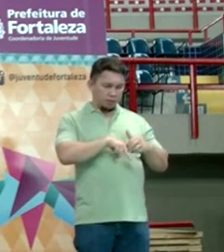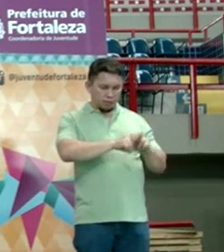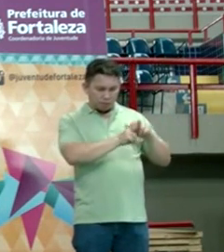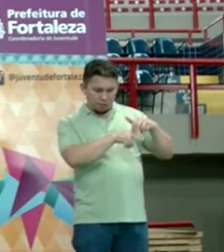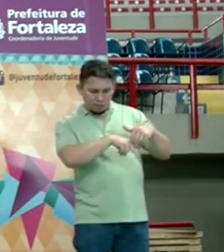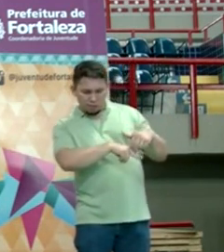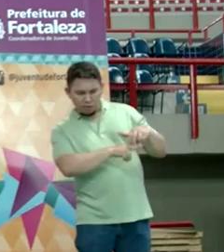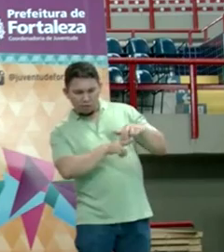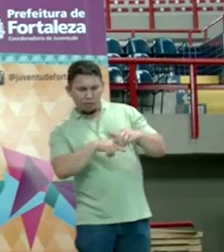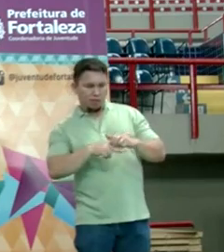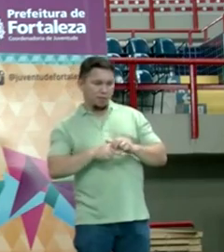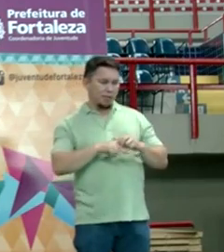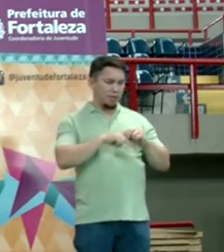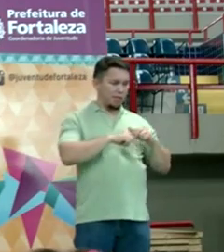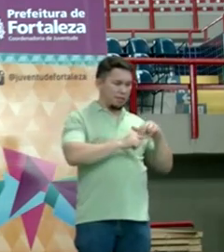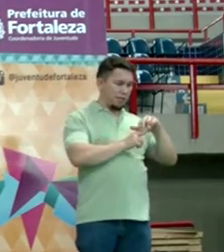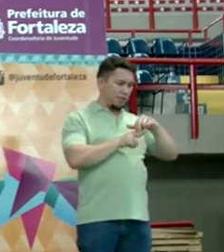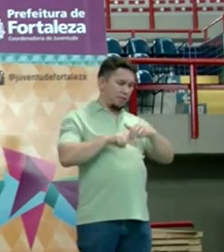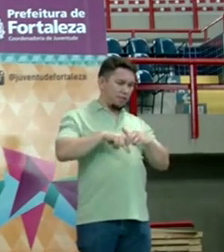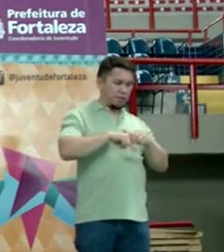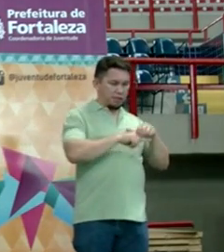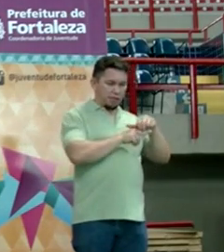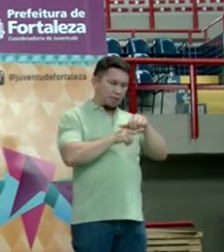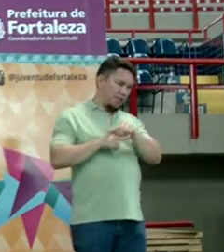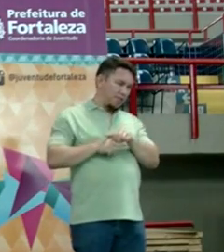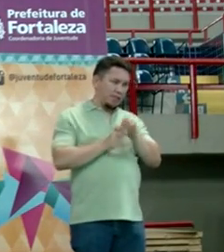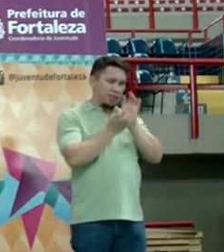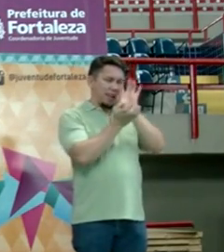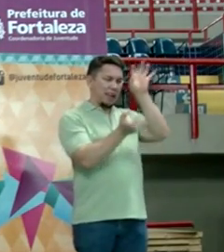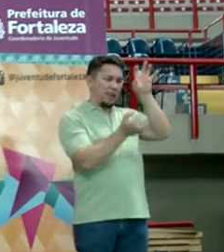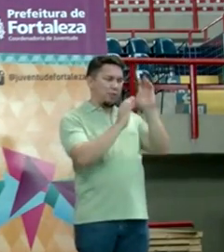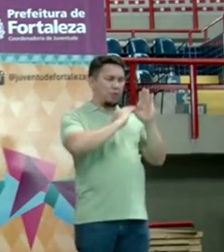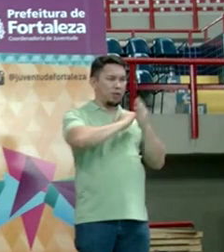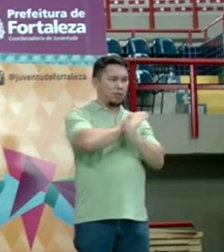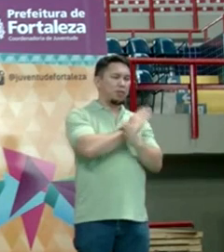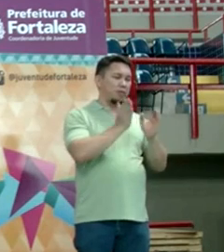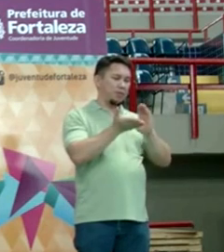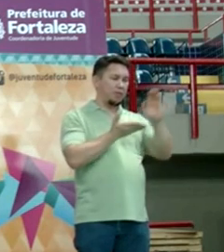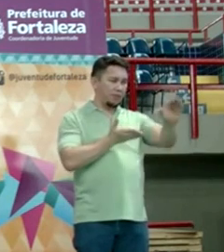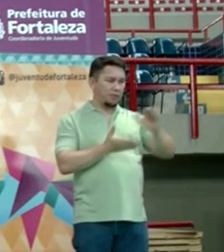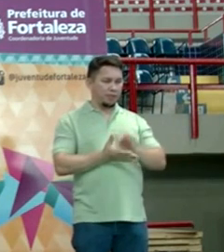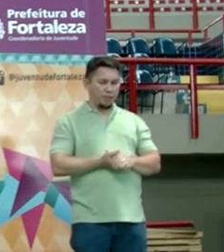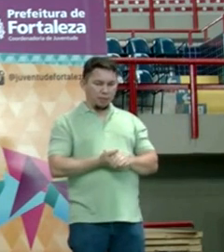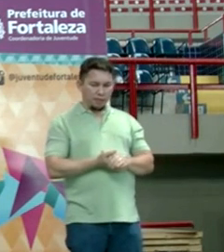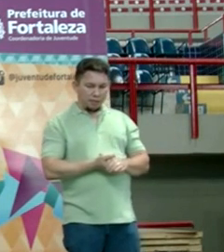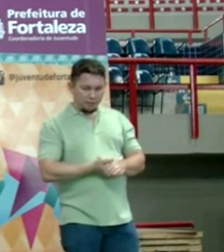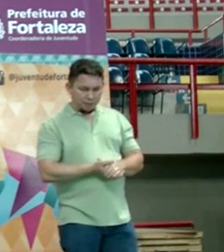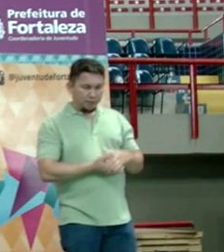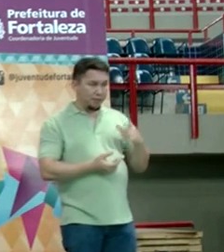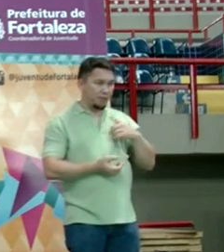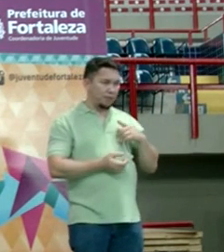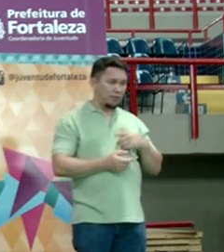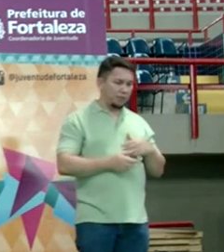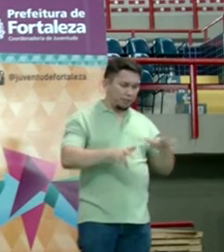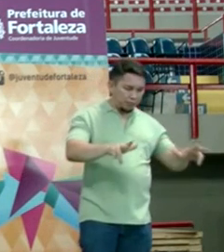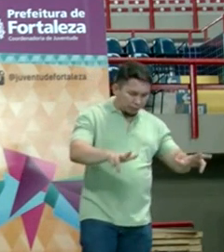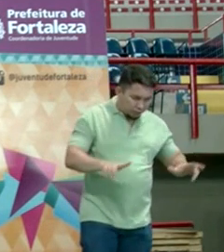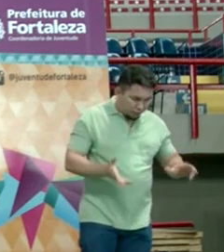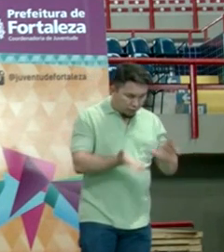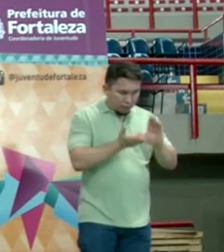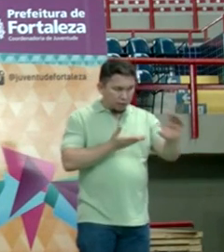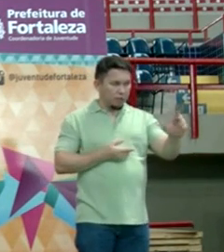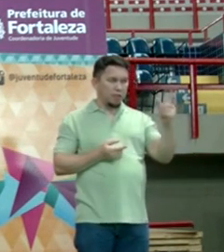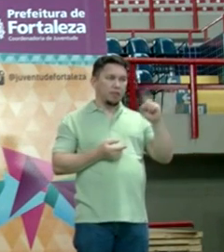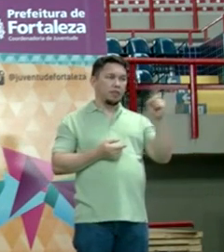Shark, campeonato de surfar na boca do tubarão, aí ela patrocina. Se o cara estiver fazendo atletismo, a Red Bull